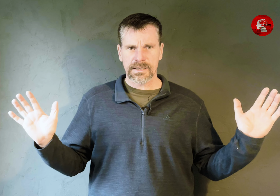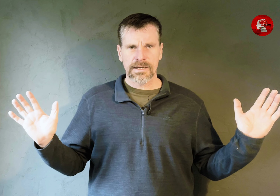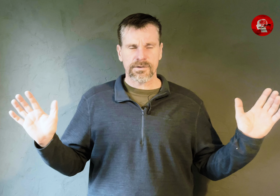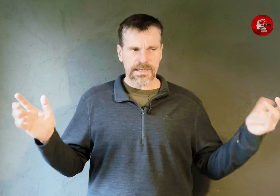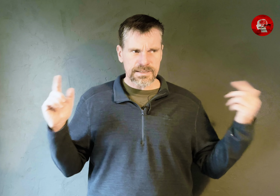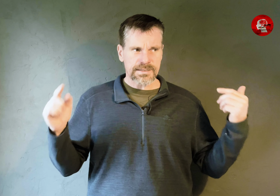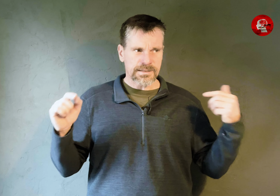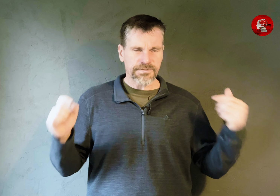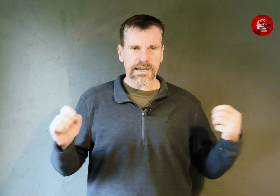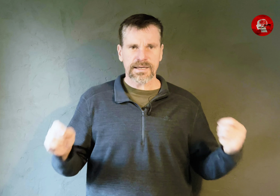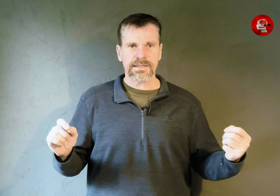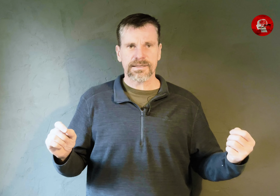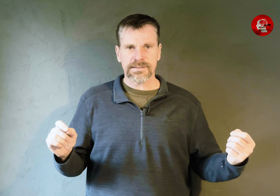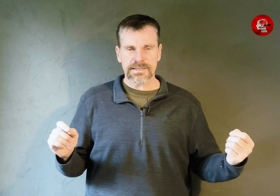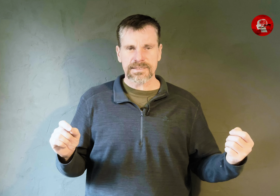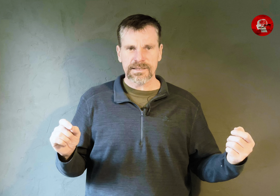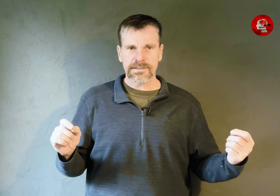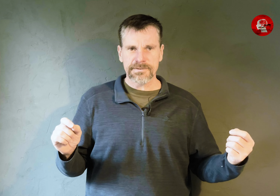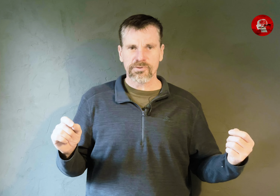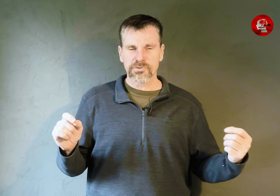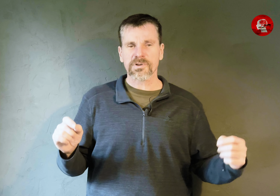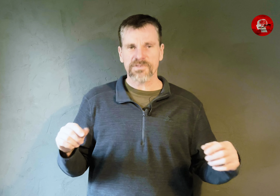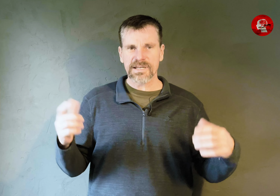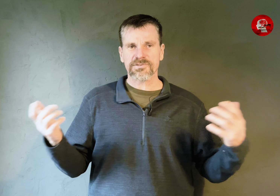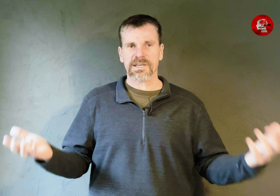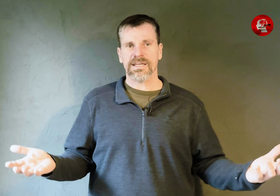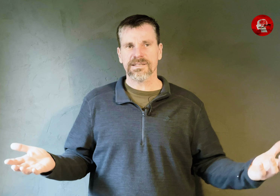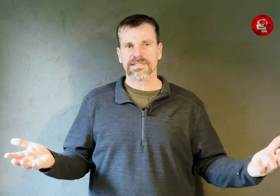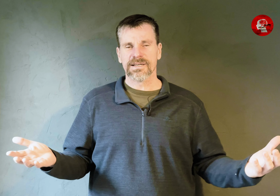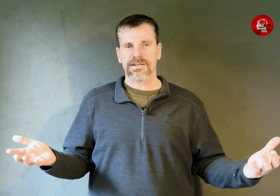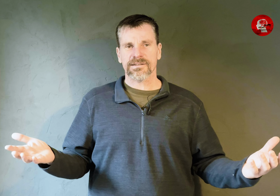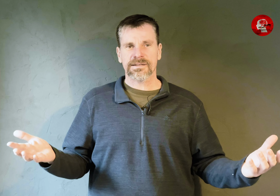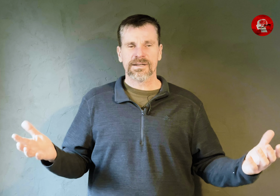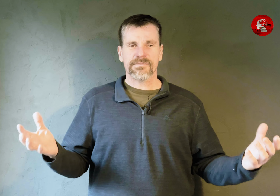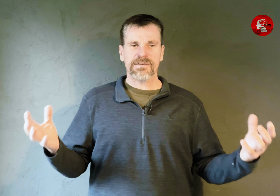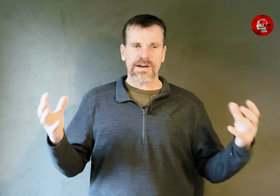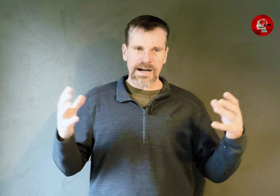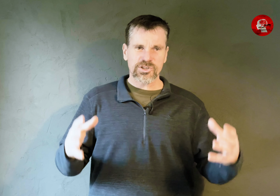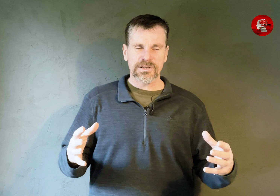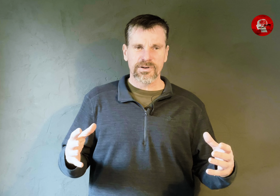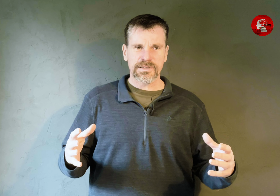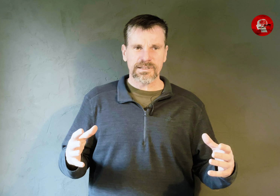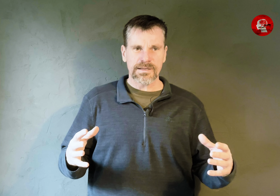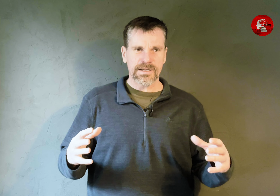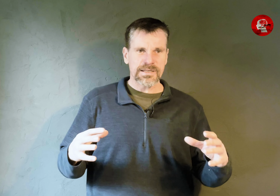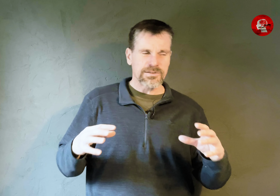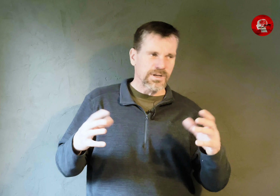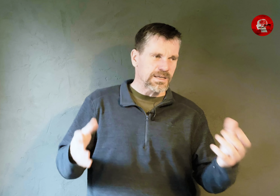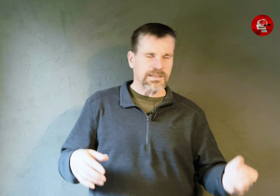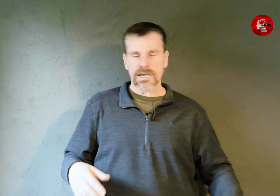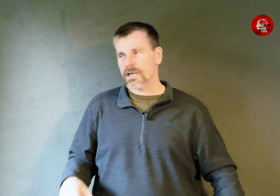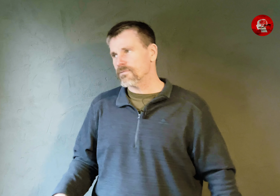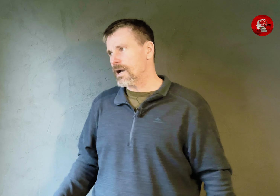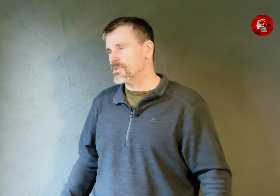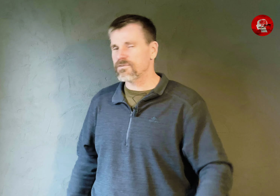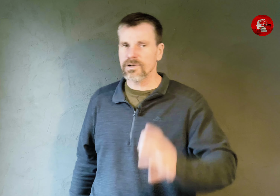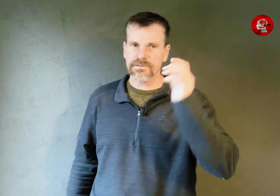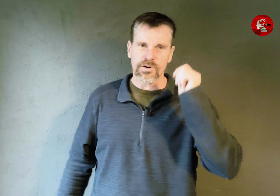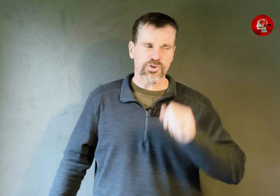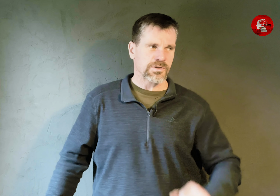und das ist die frechheit die jetzt hier in diesem produkt wieder zu erkennen ist man verarscht die leute indem man ihnen suggeriert wir haben hier voll die forschung